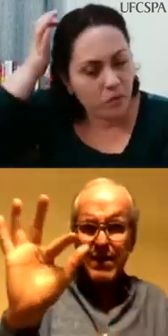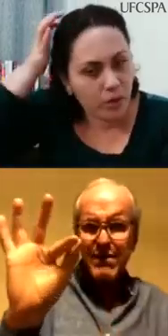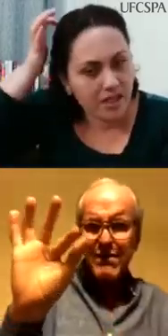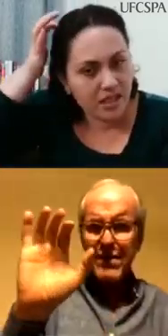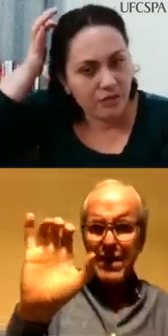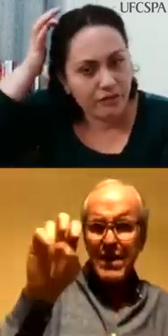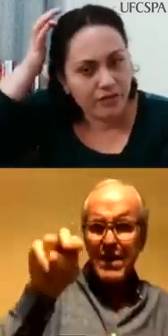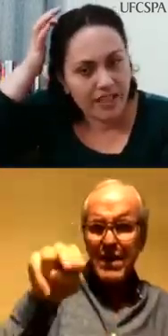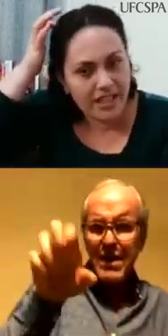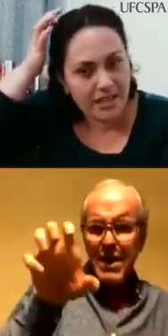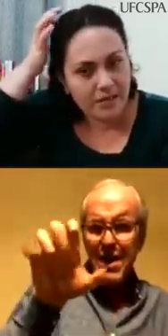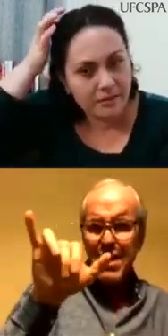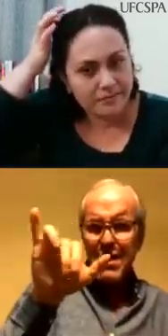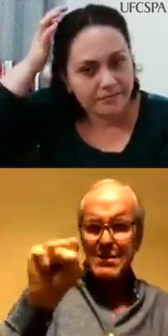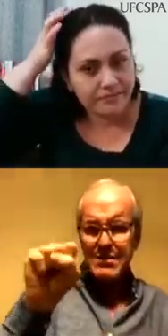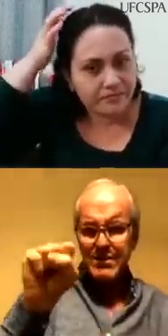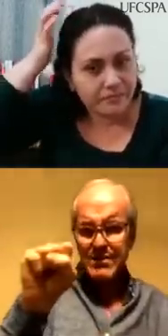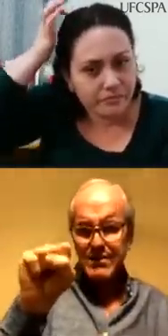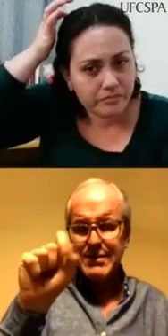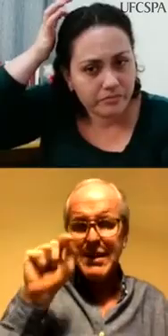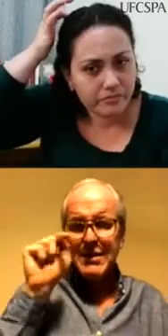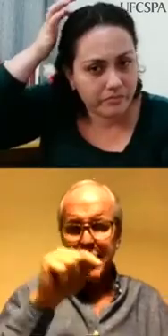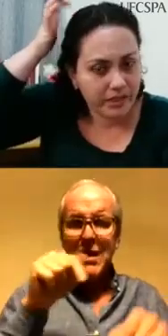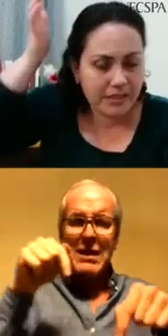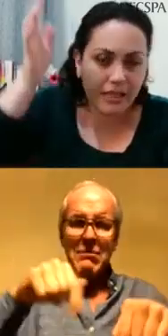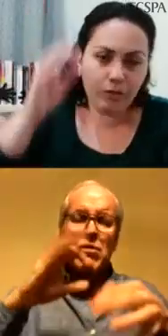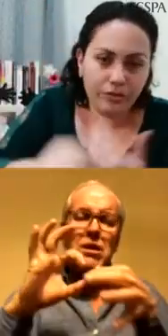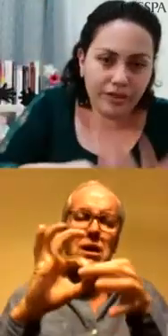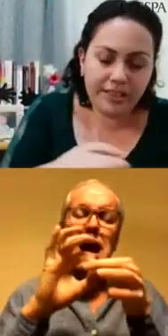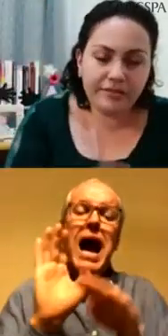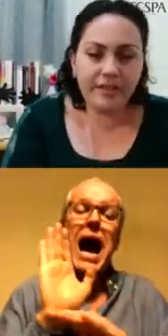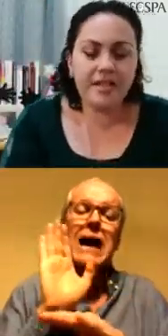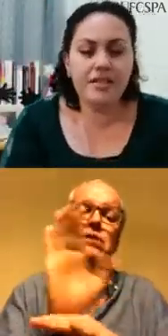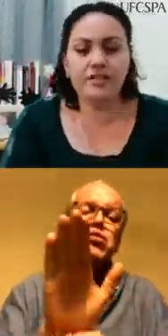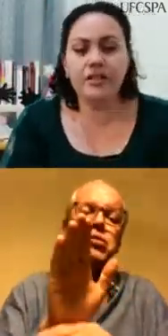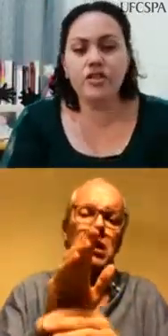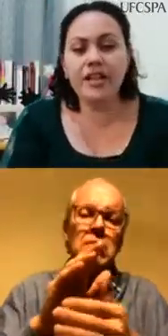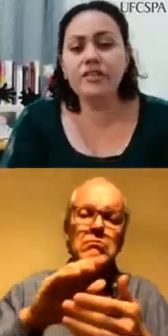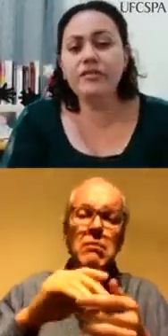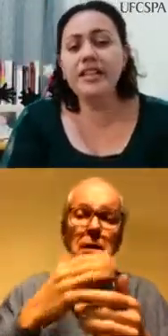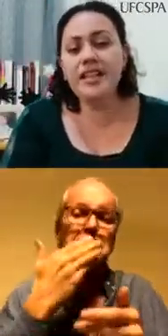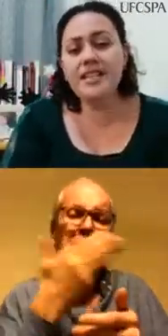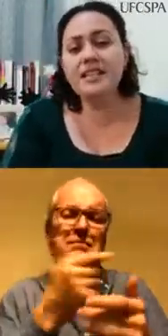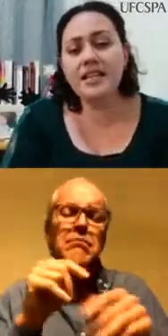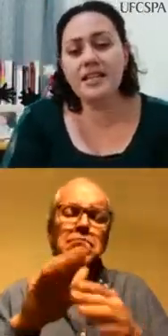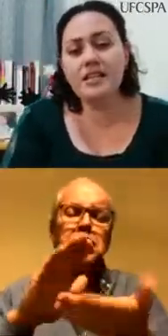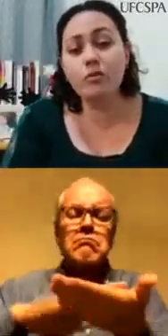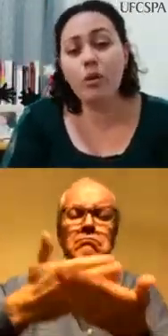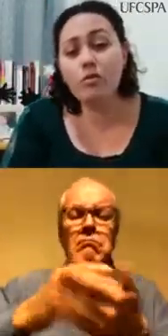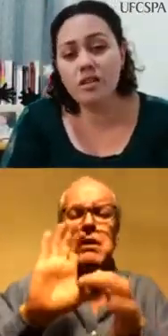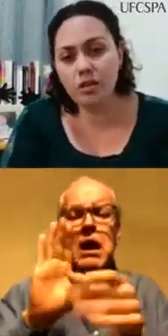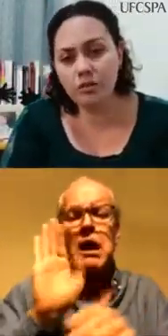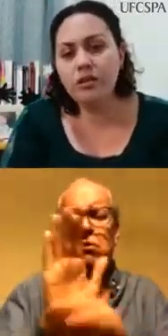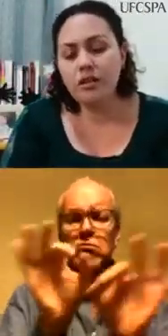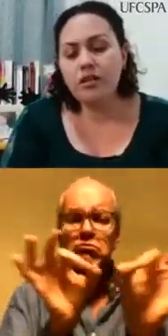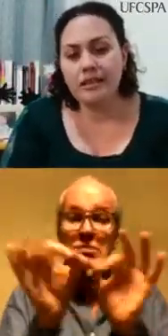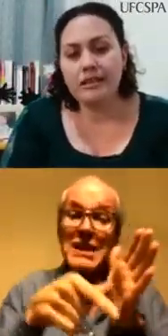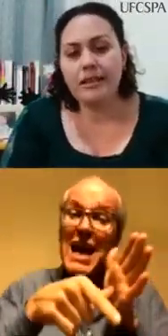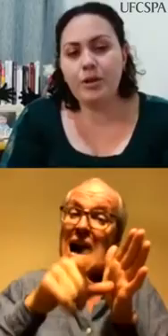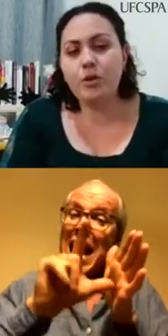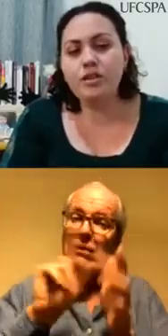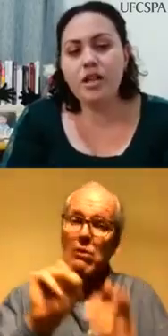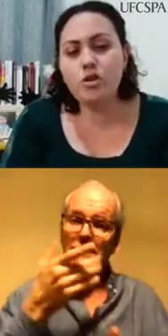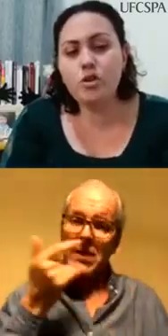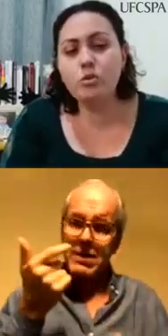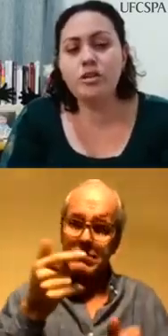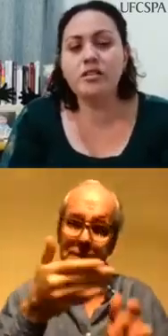sabem o que significa FENES. Eu fui falar da FENES e falei direto. A FENES, ela traz, então, um auxílio, né,